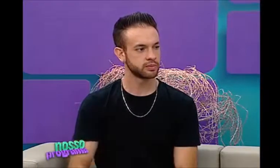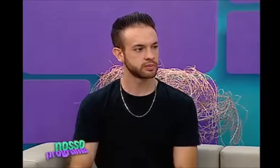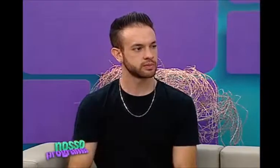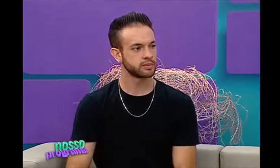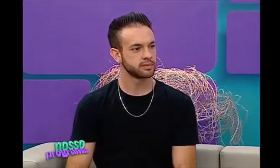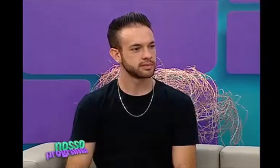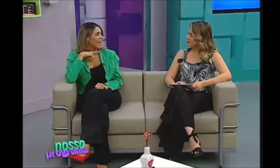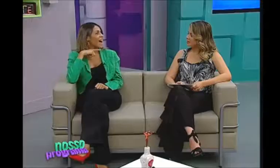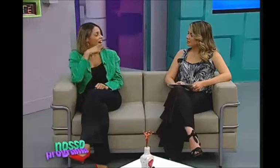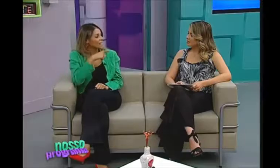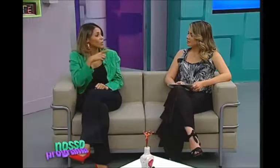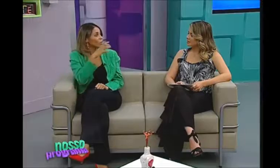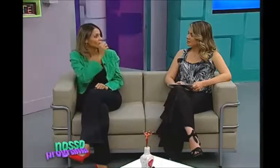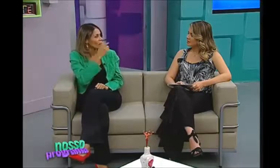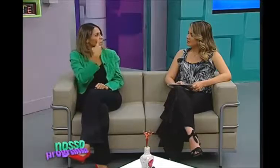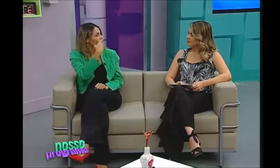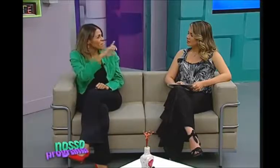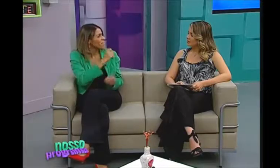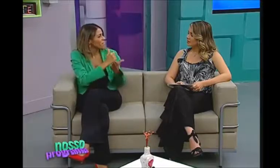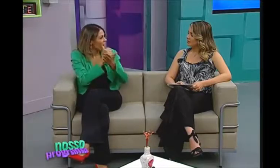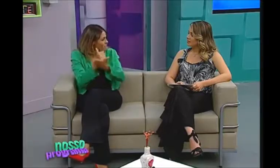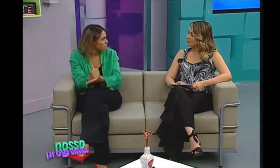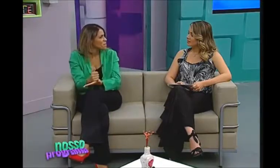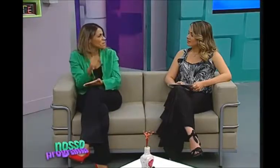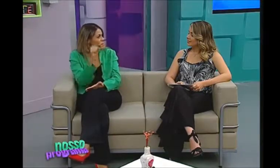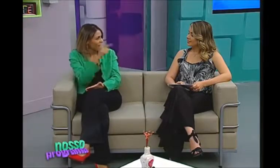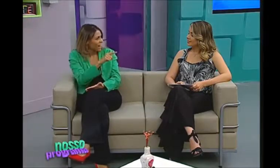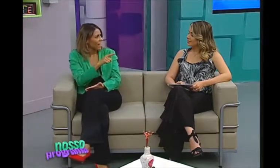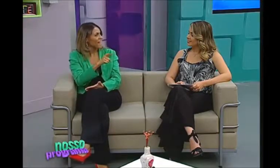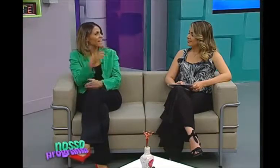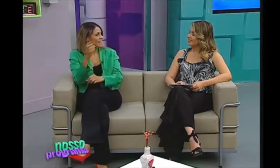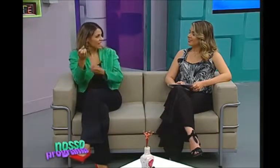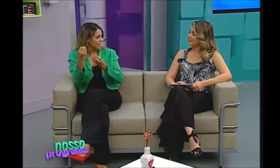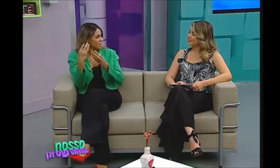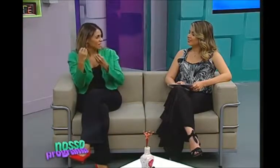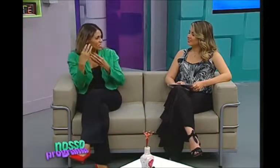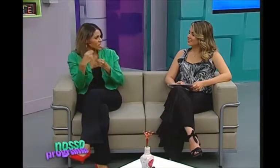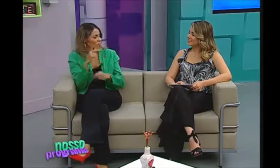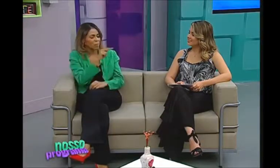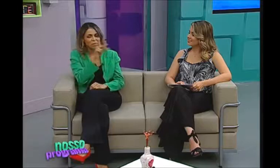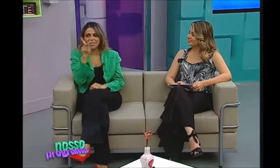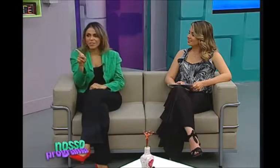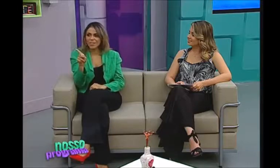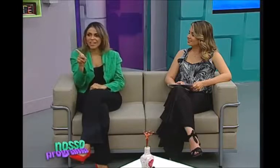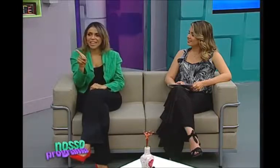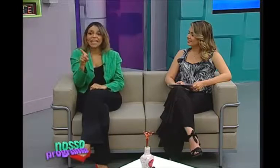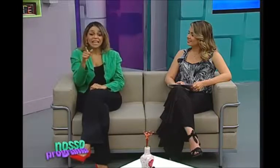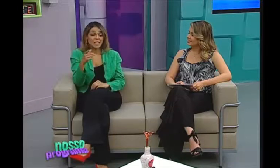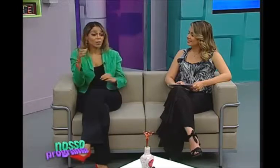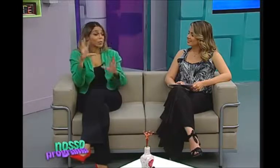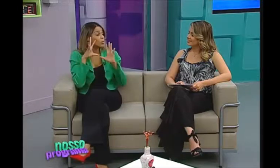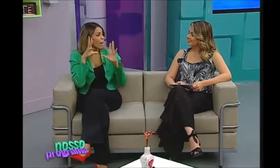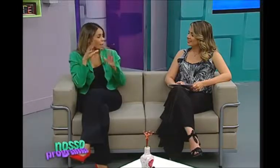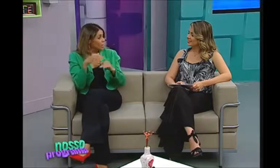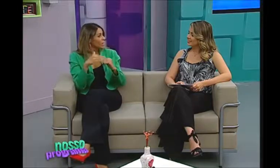Curitiba tinha. Aí todo sábado minha mãe levava meu irmão lá e ele aprendia com uma professora. Então, a maioria